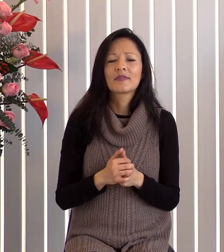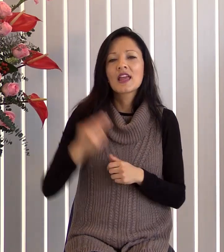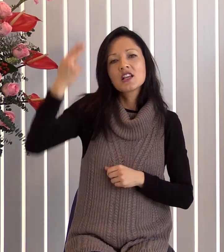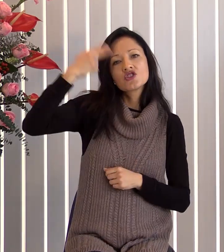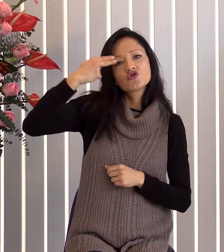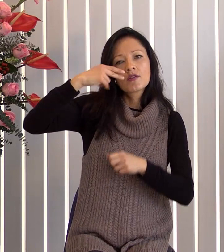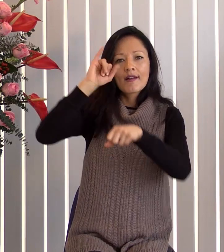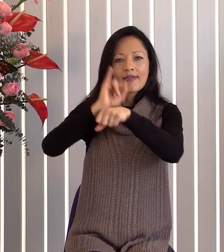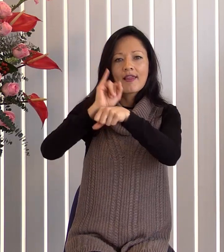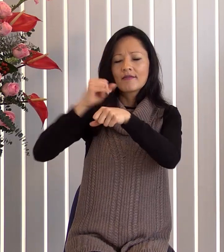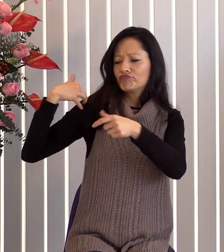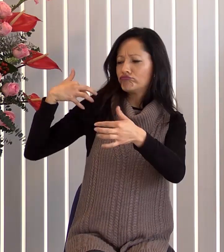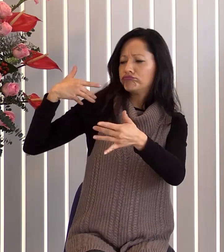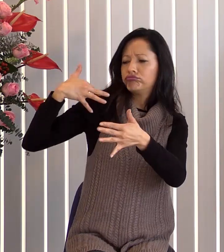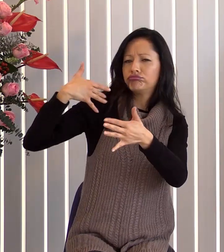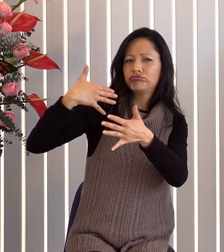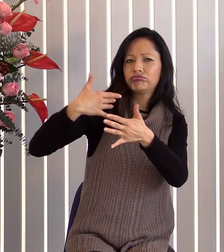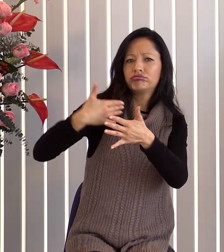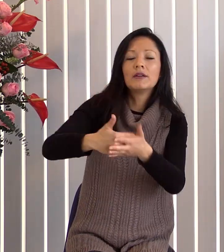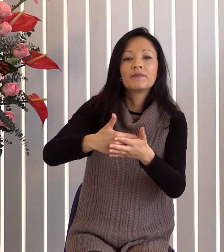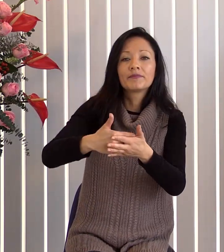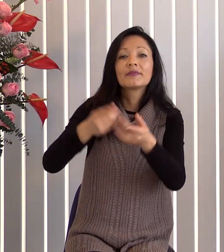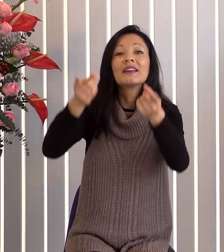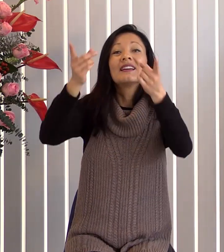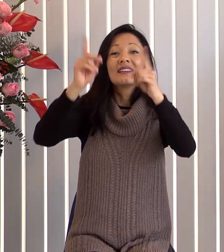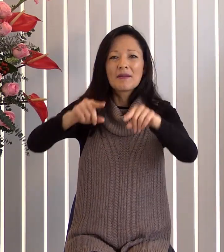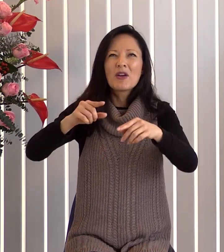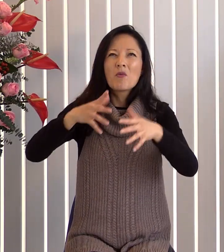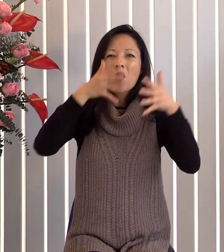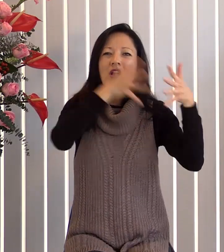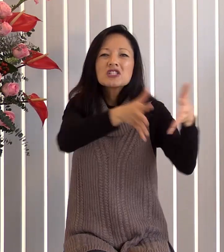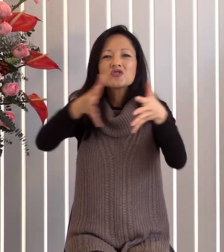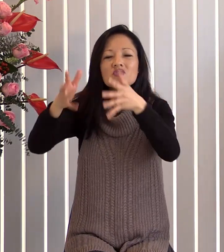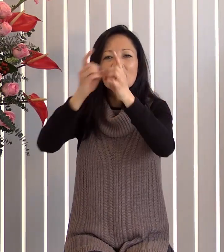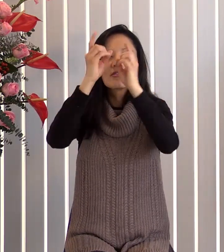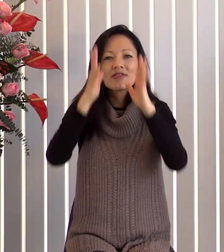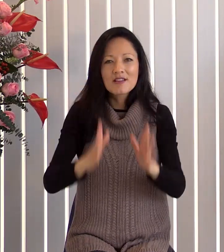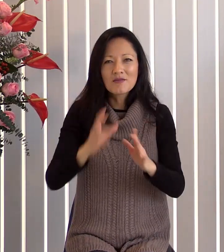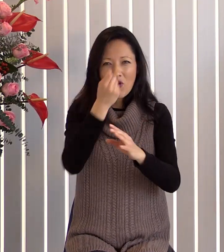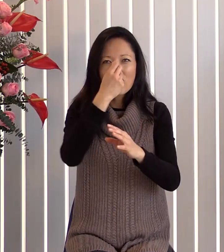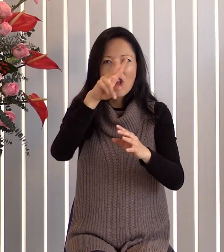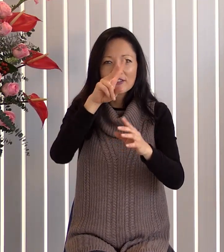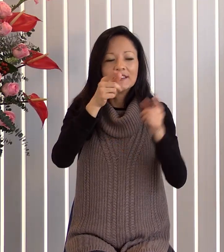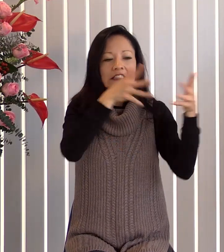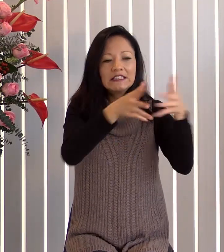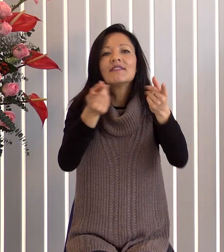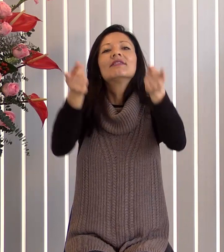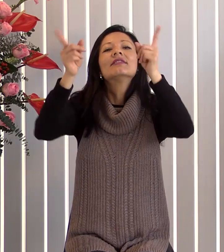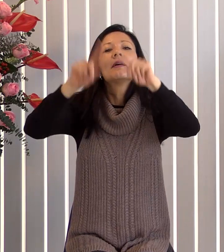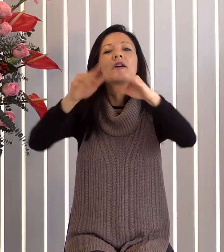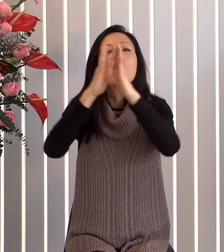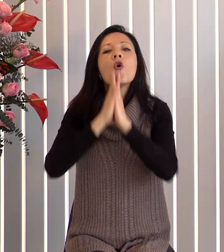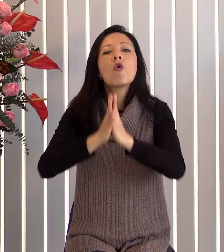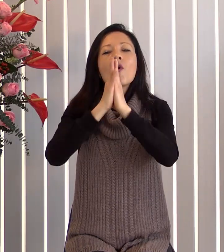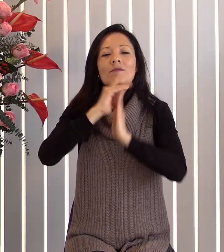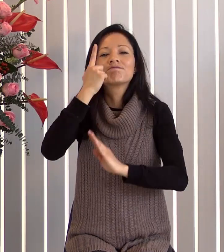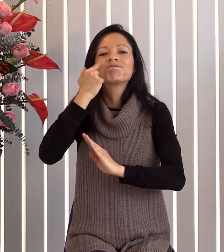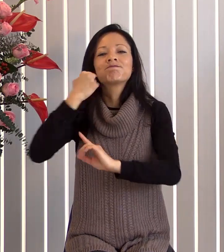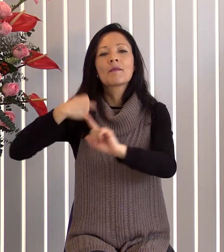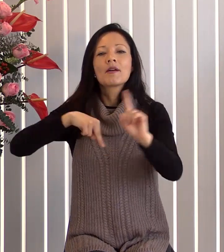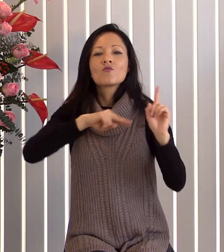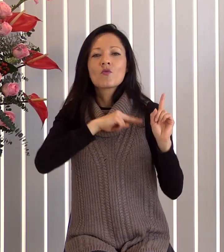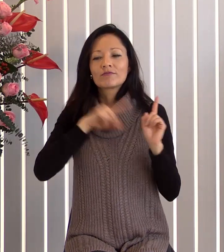iglesia, en la Didaché, que es una instrucción de los discípulos, allí está también la oración de Padre